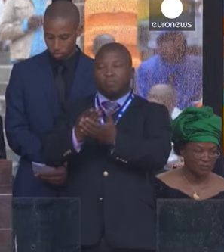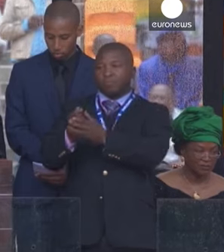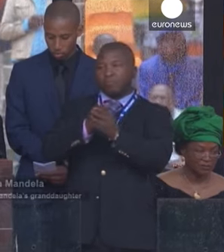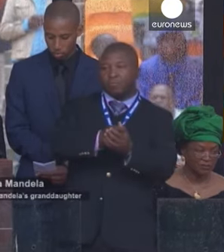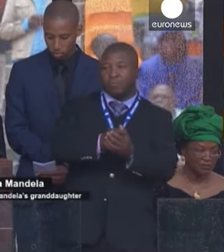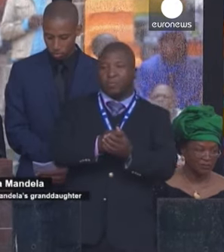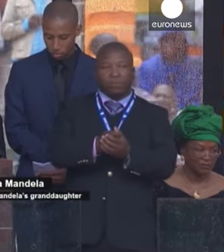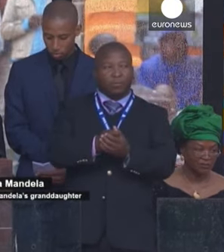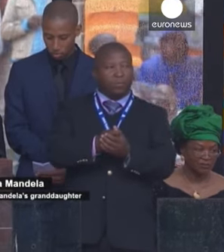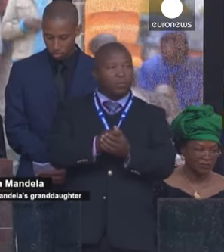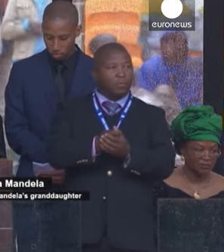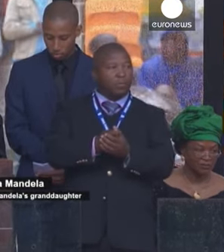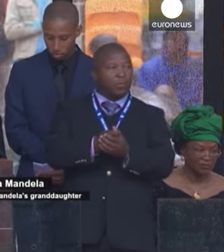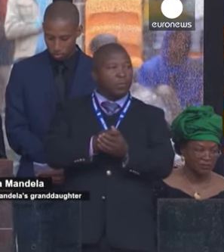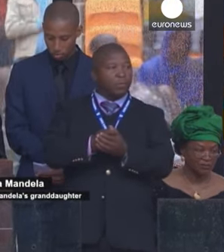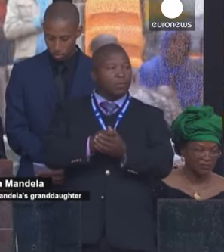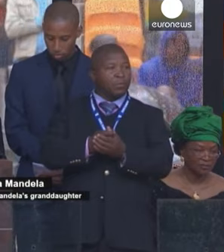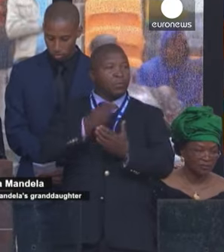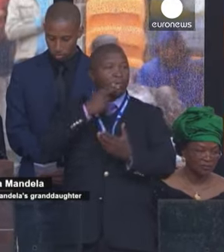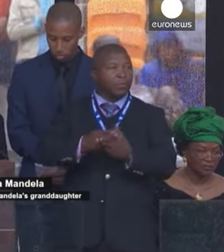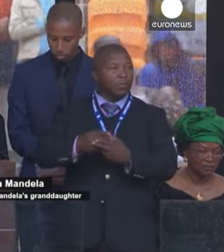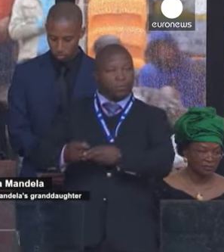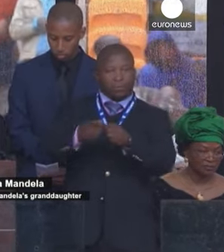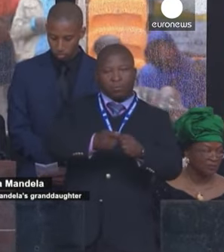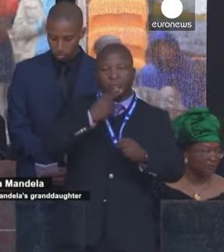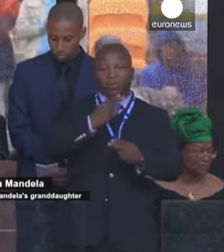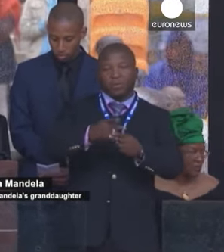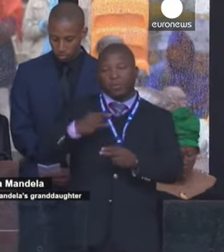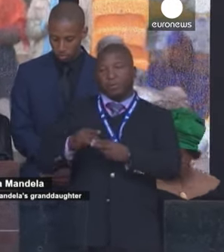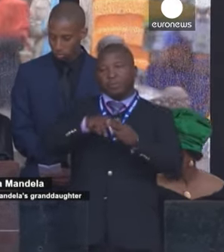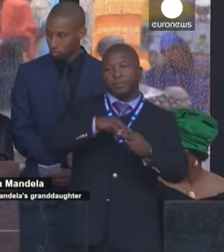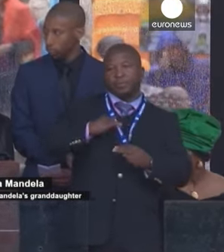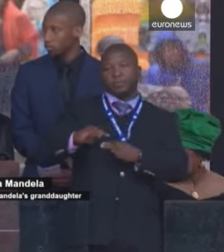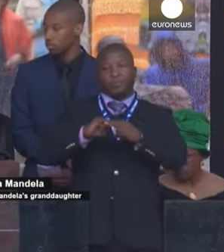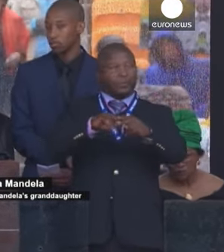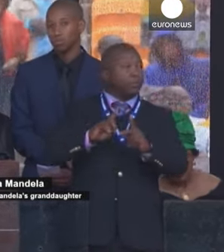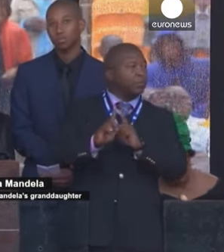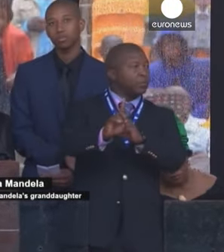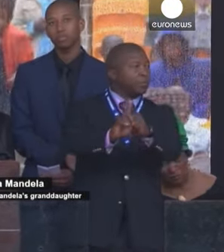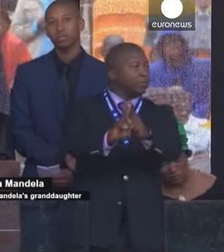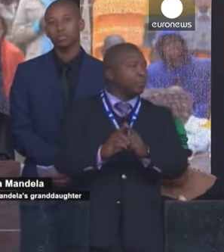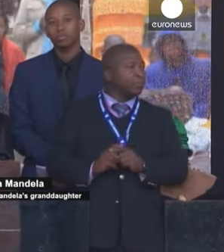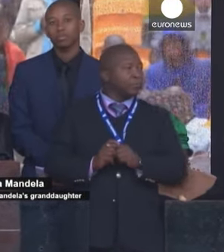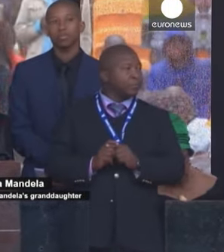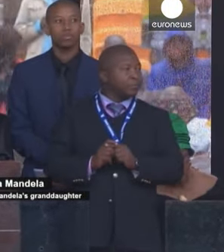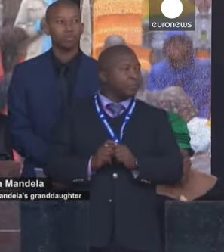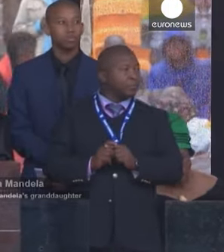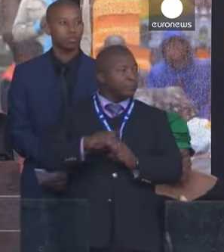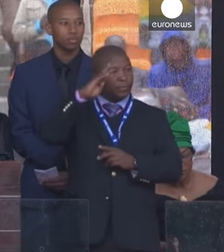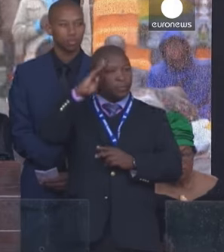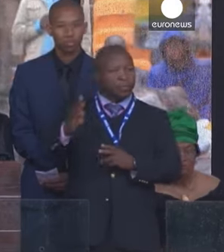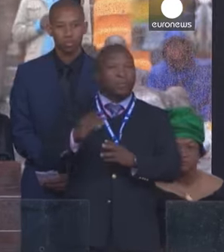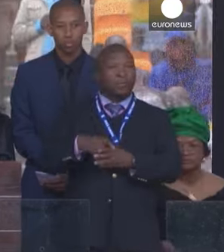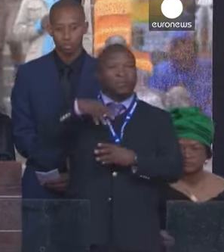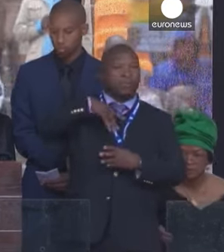Sen hafızalarımıza kazındın. Kuyruklu yıldızımızdın sen, izlememiz için ışıktan bir iz bırakan. Sana selam